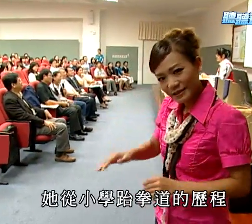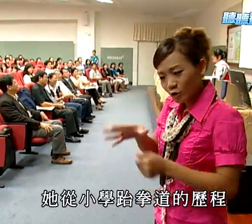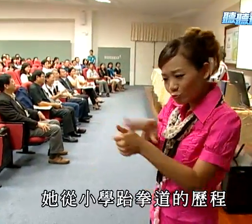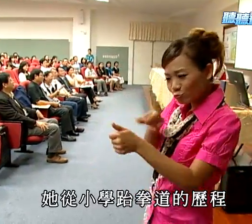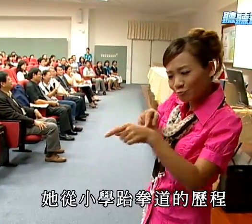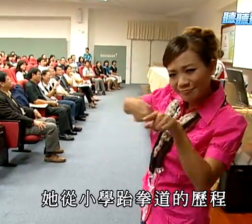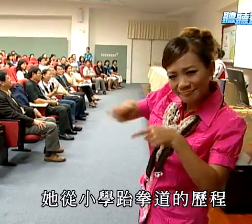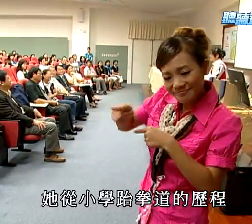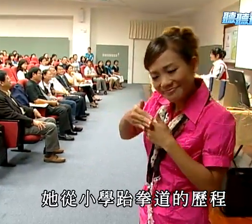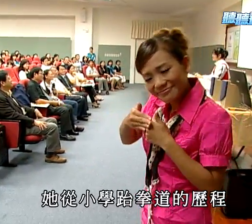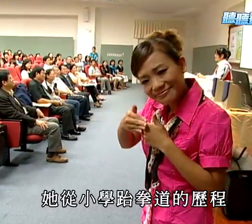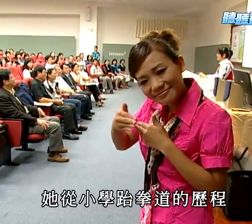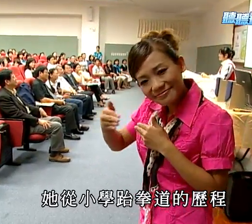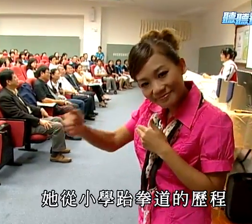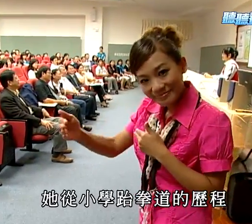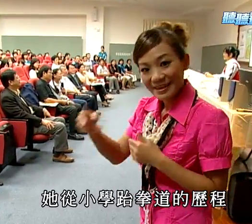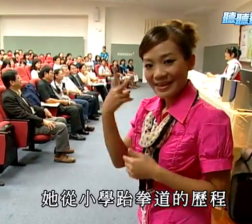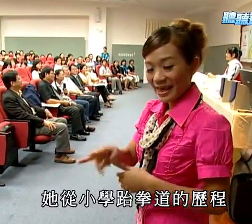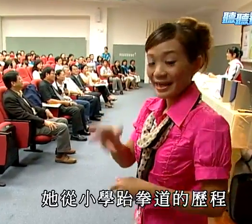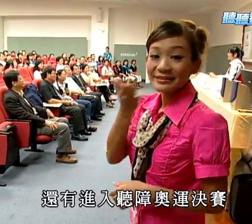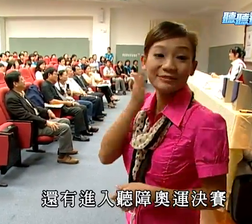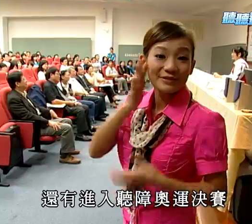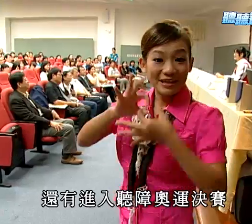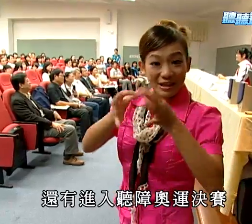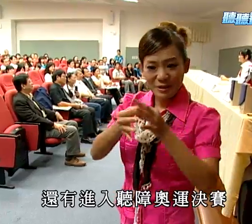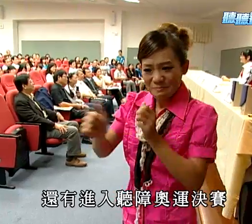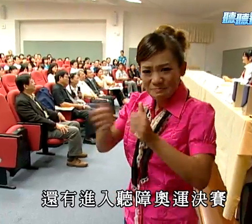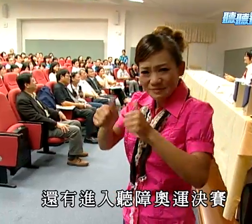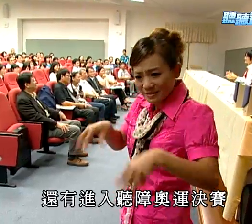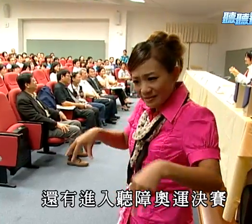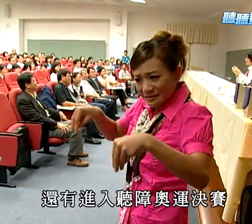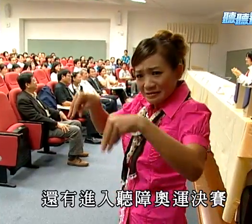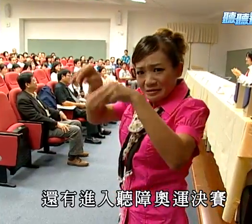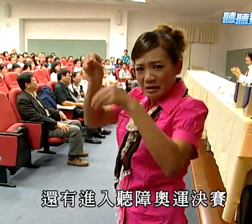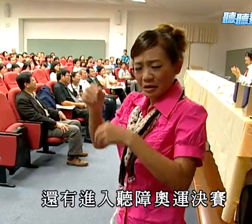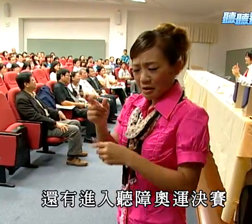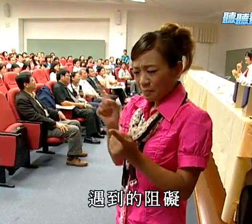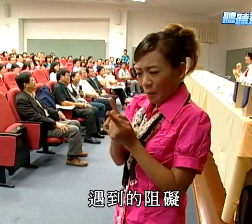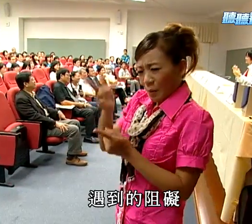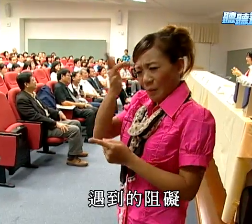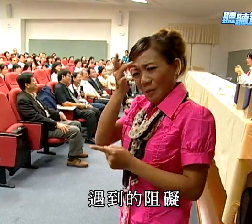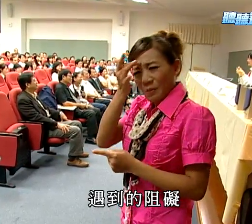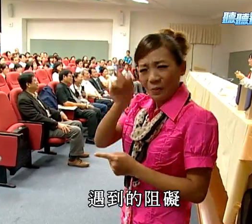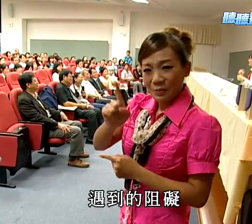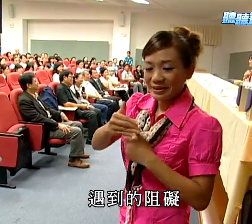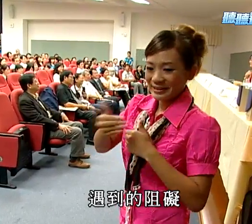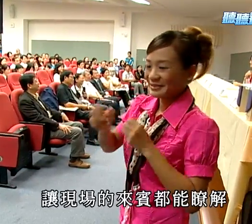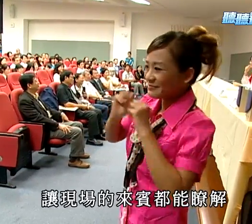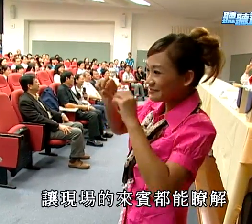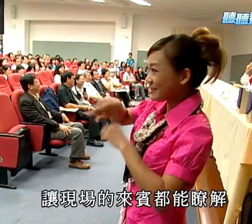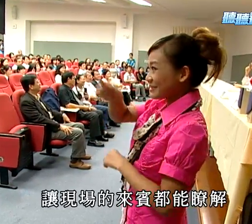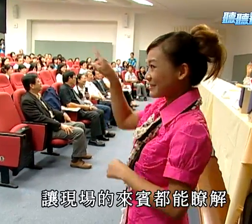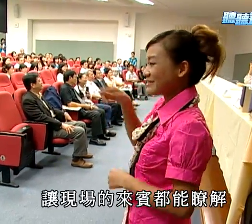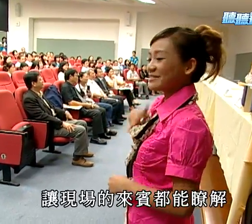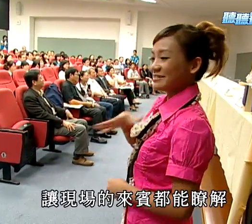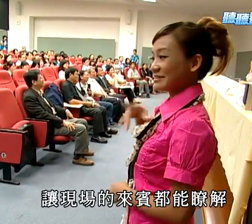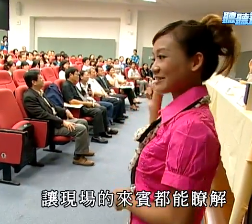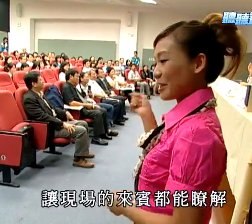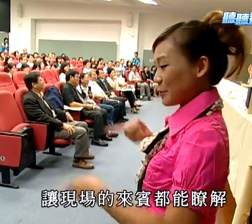小学跆拳道的历程，还有进入听障奥运决赛遇到的阻碍，让现场的来宾都能了解